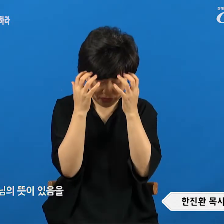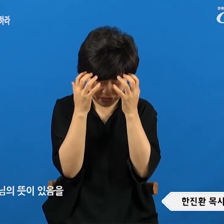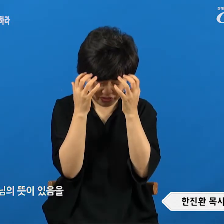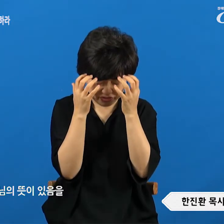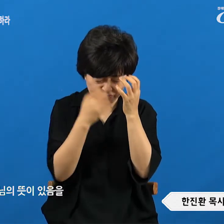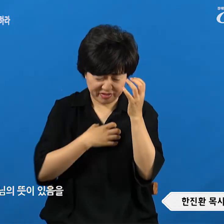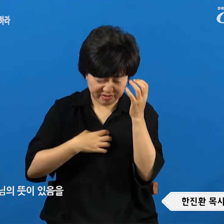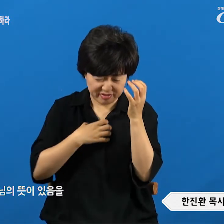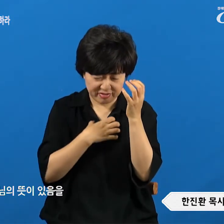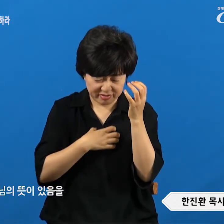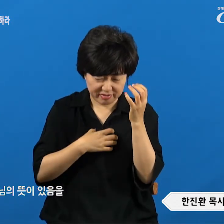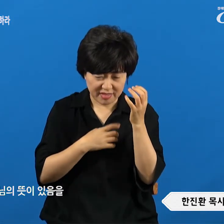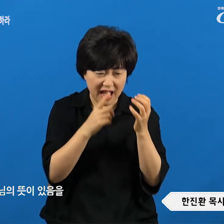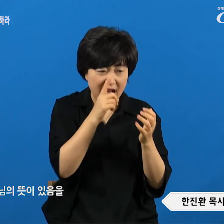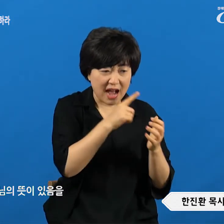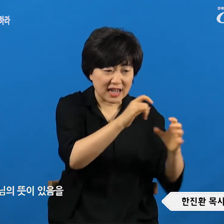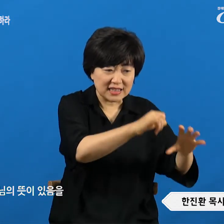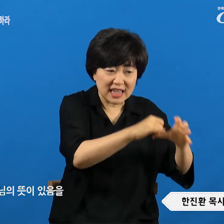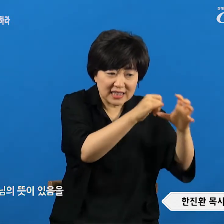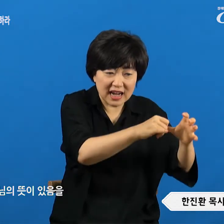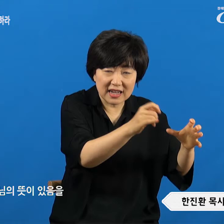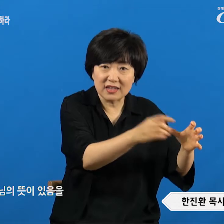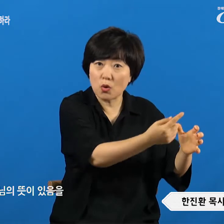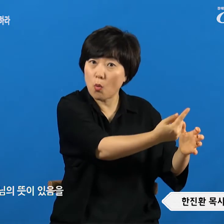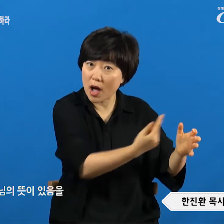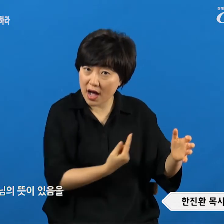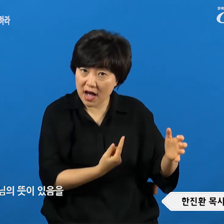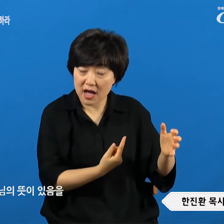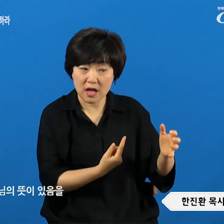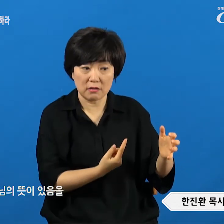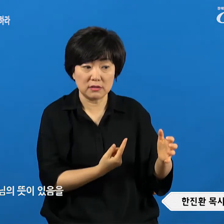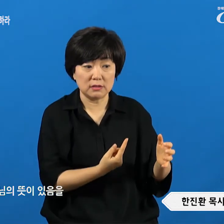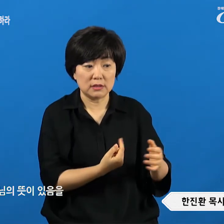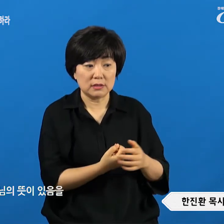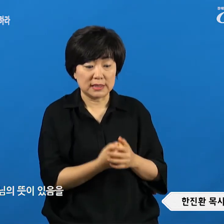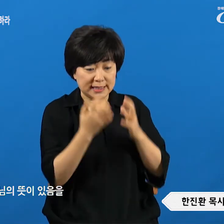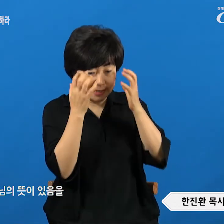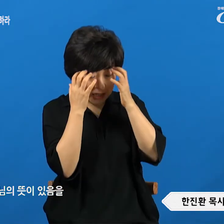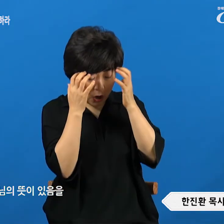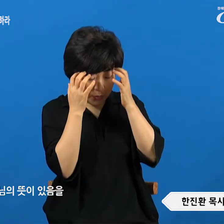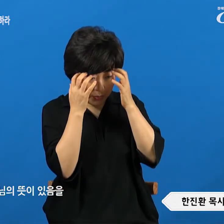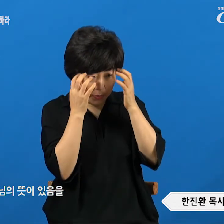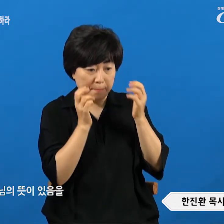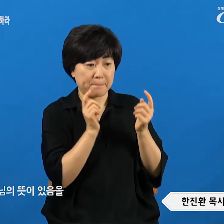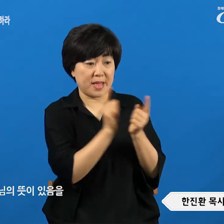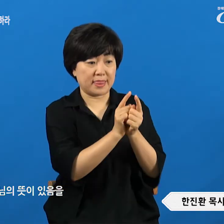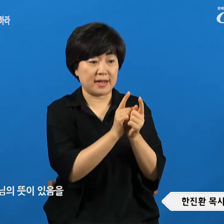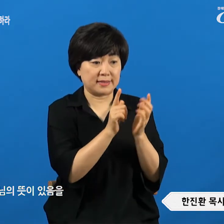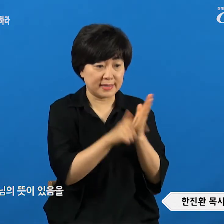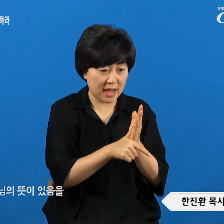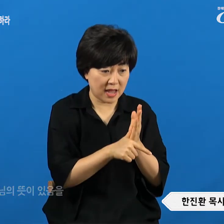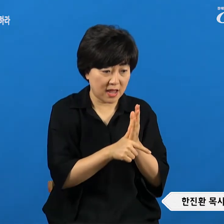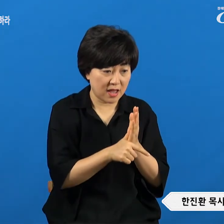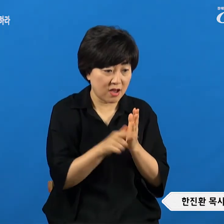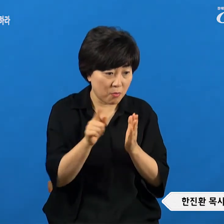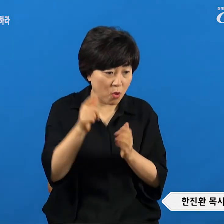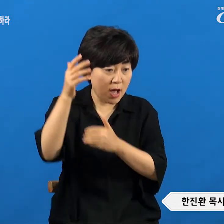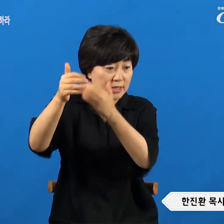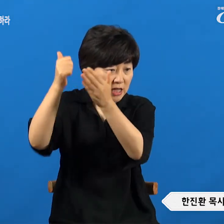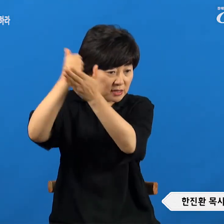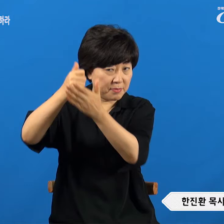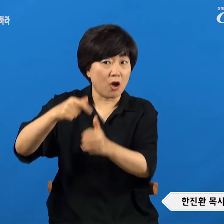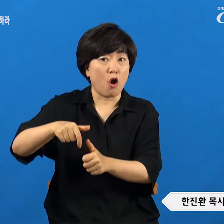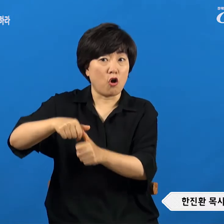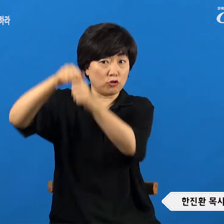시련은 악한 세상 때문에 온다고 했습니다. 그런데 그렇게 시련이 닥칠 때 하나님이 건져주실 때도